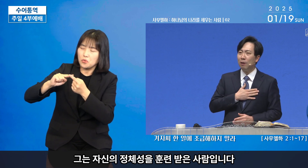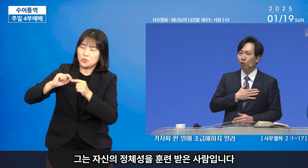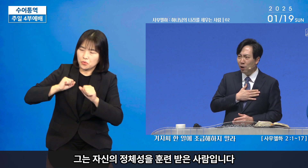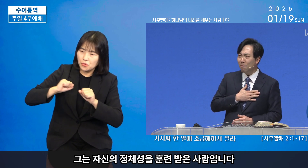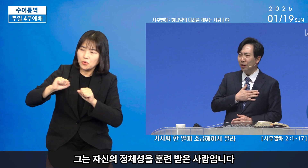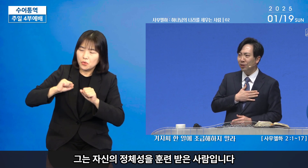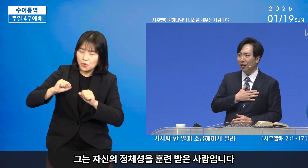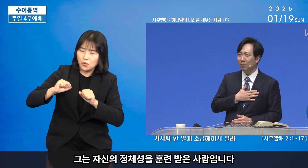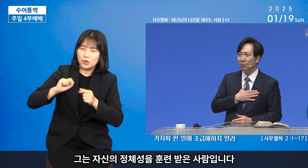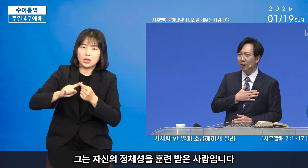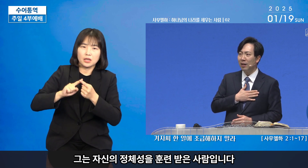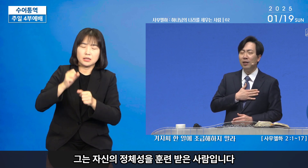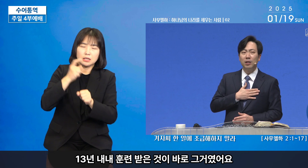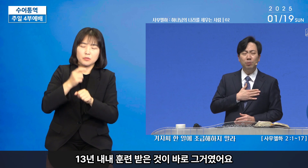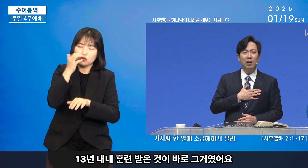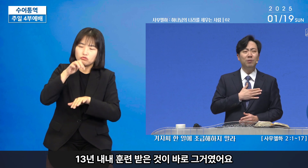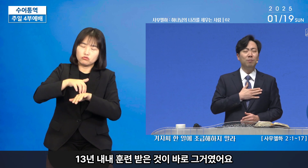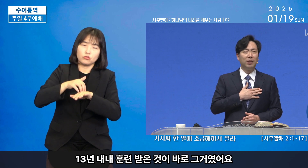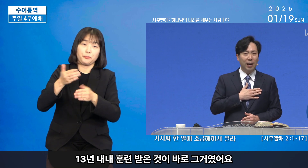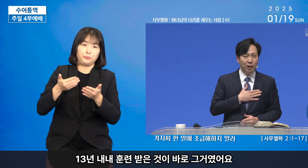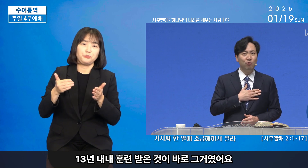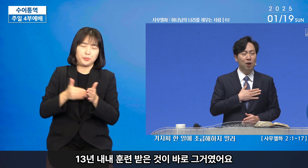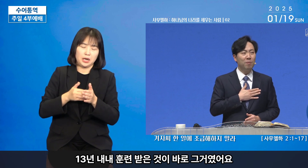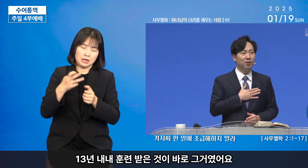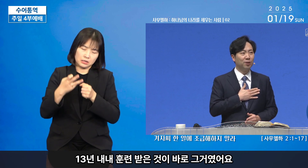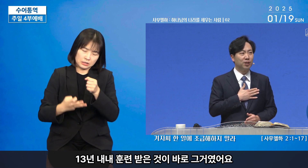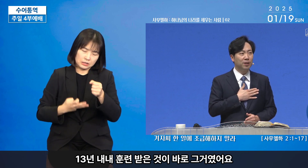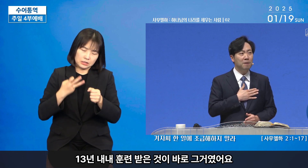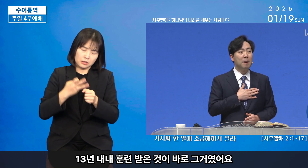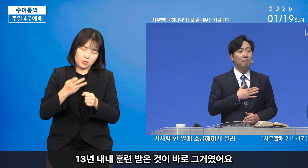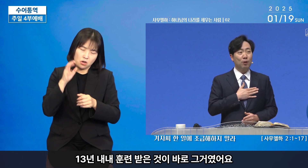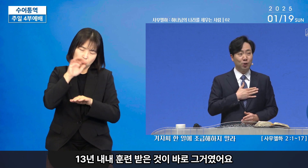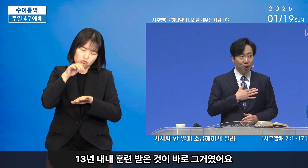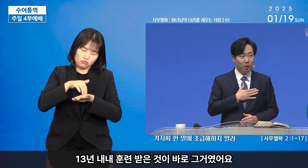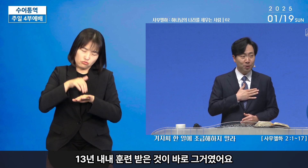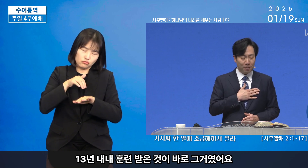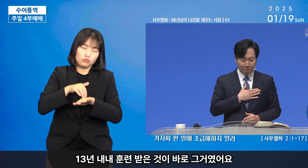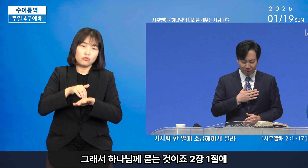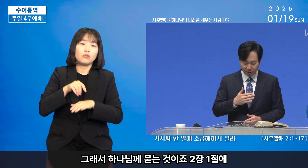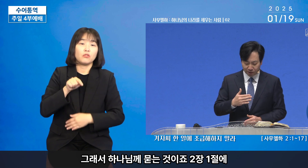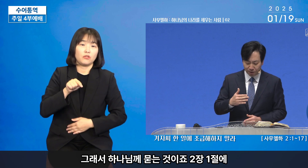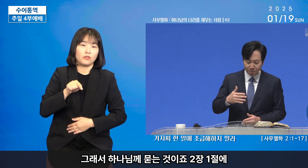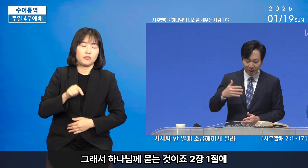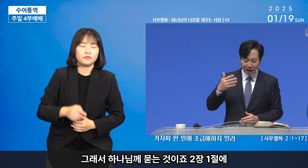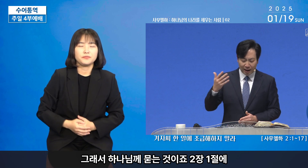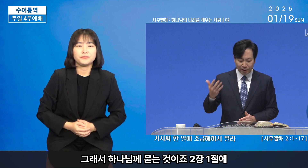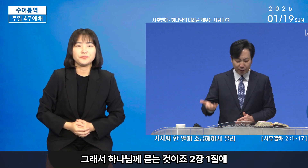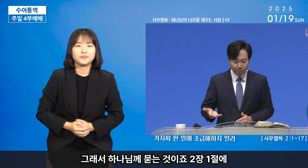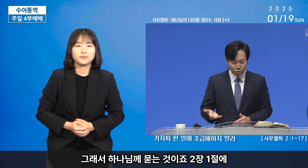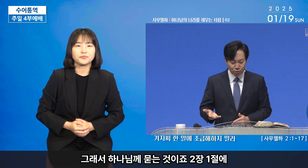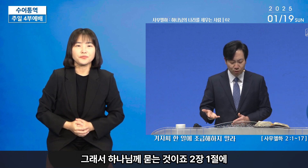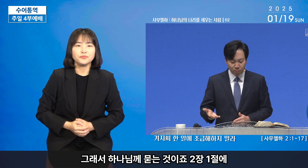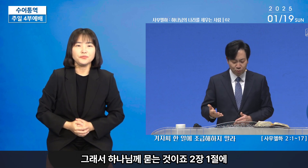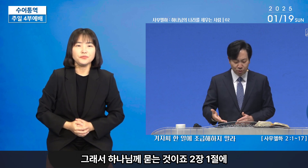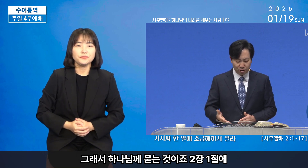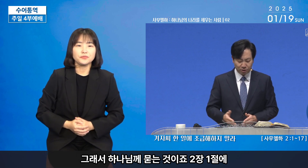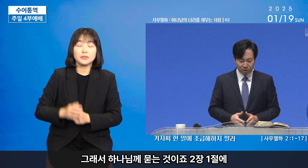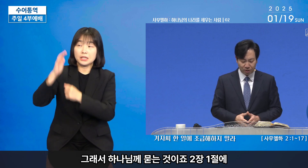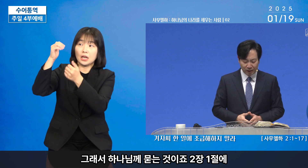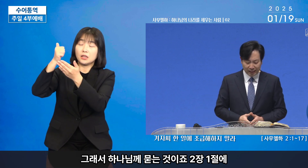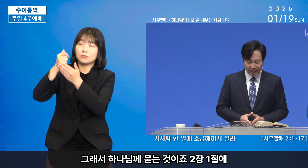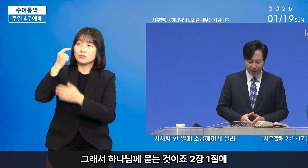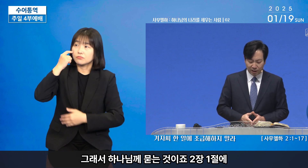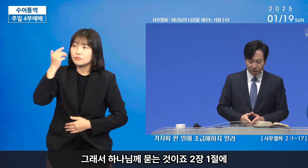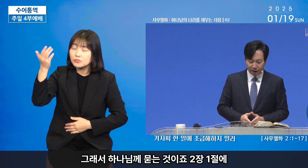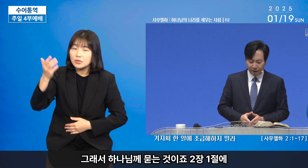정체성을 훈련받은 사람입니다. 13년 내내 훈련받은 것이 바로 그거였어요. 그래서 하나님께 묻는